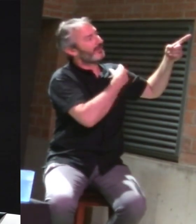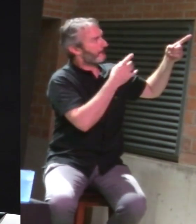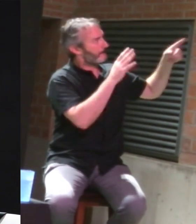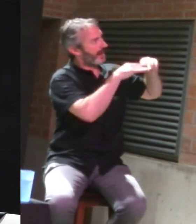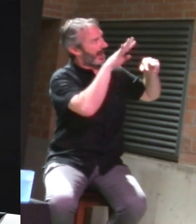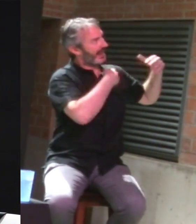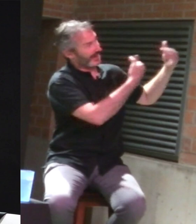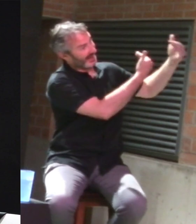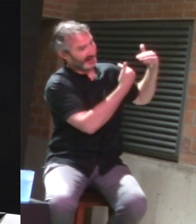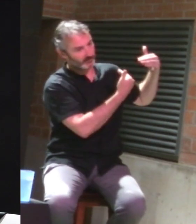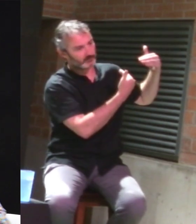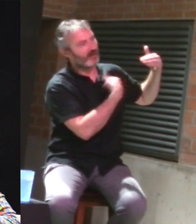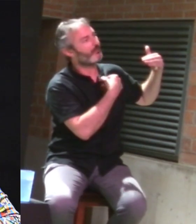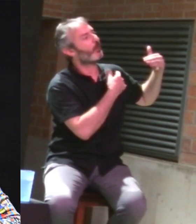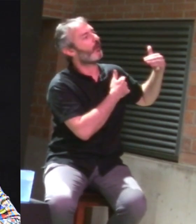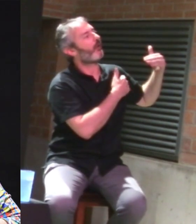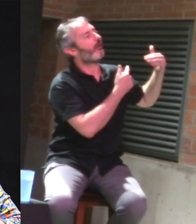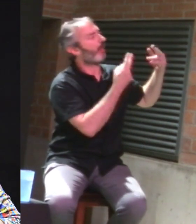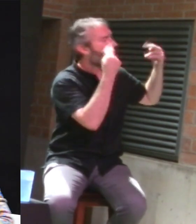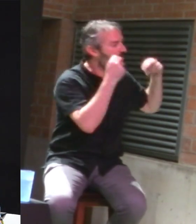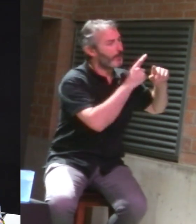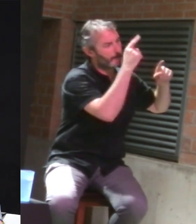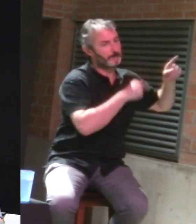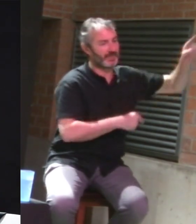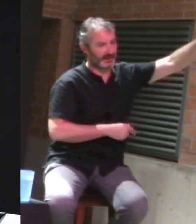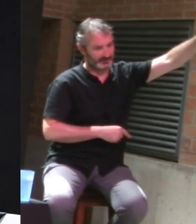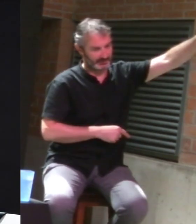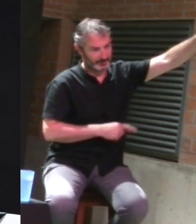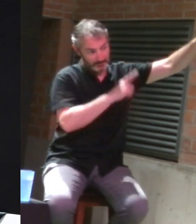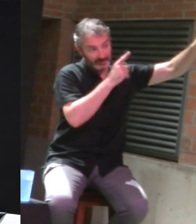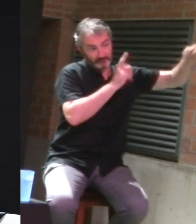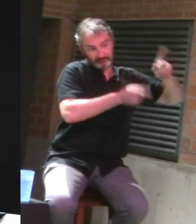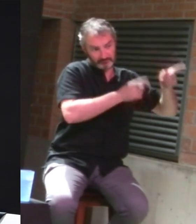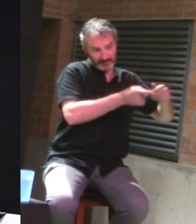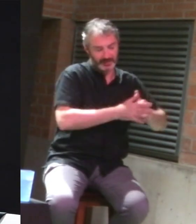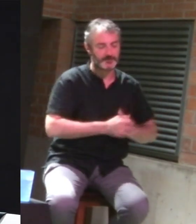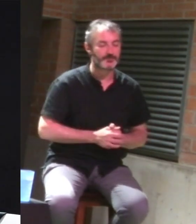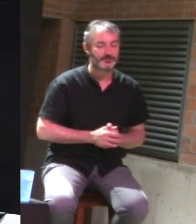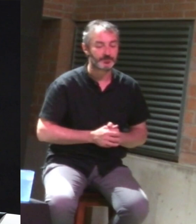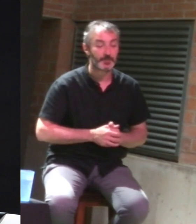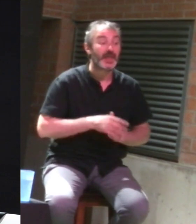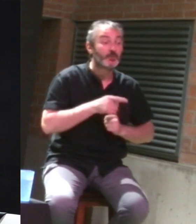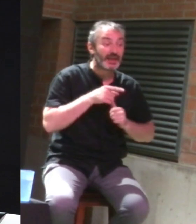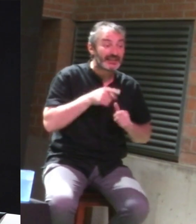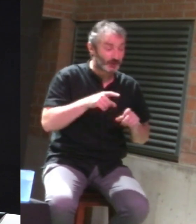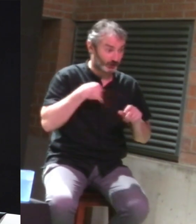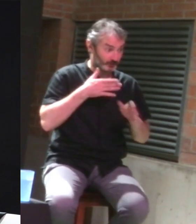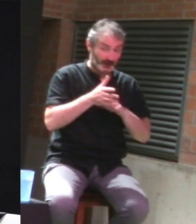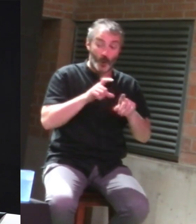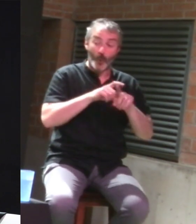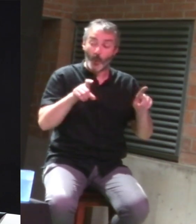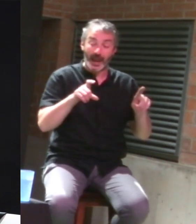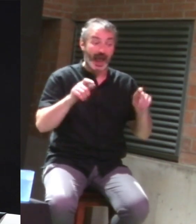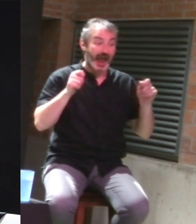l'hora de la veritat els hi servien una mica apretant, vull dir, el que es deia les tuerques. I a on s'extén aquesta vaga que us dic